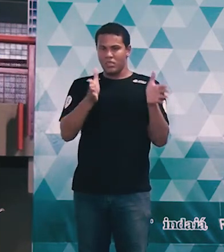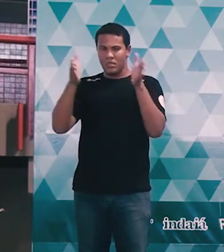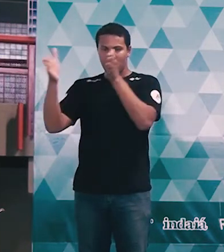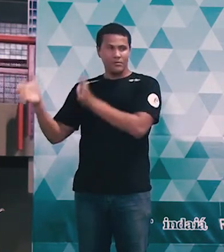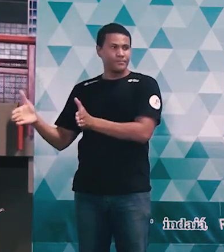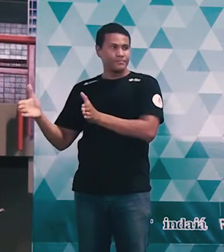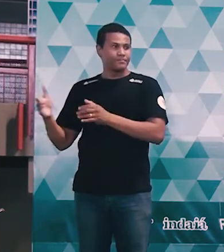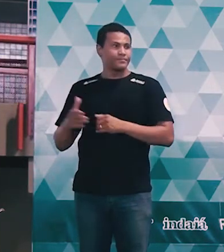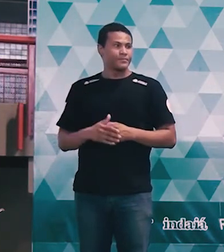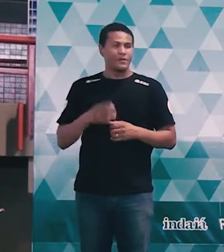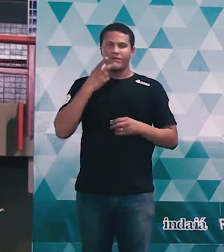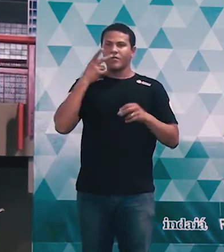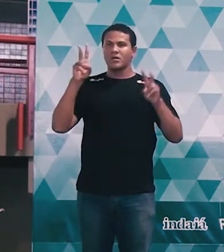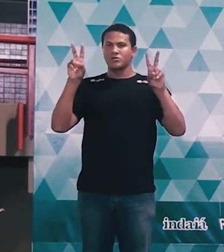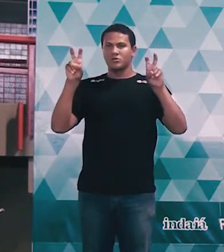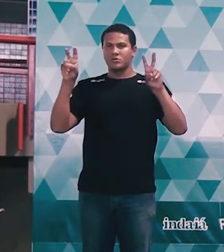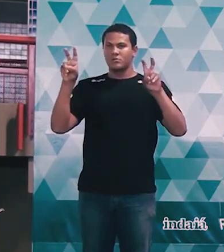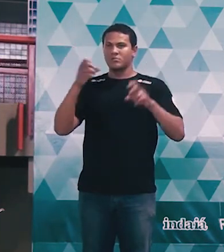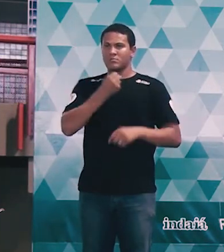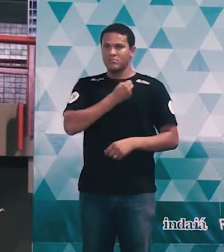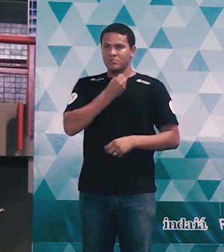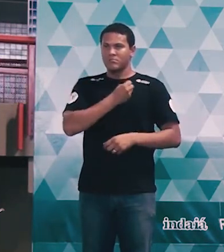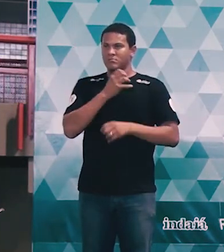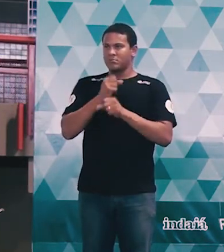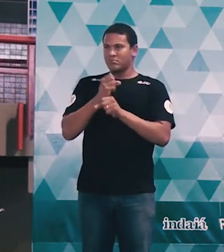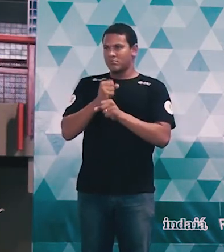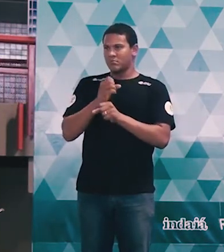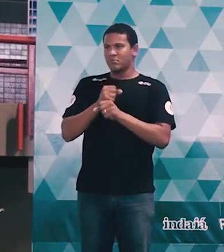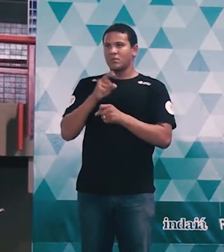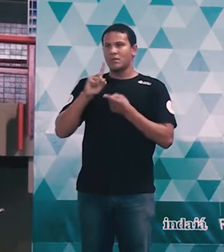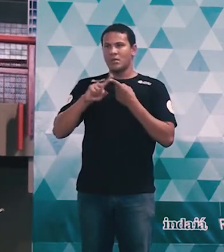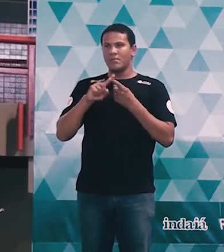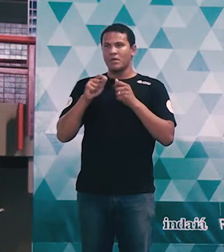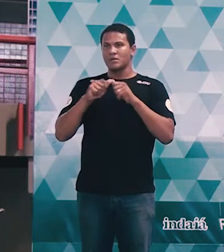fala de medidas de tendência central e dispersão.